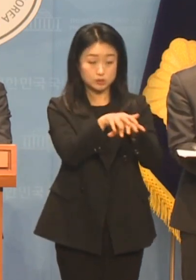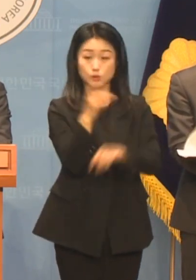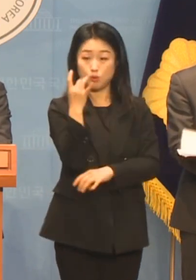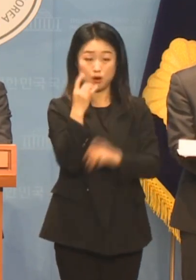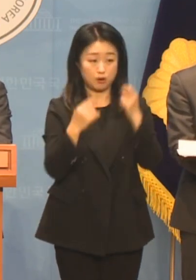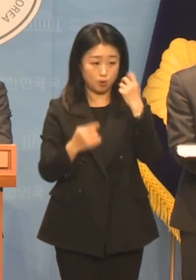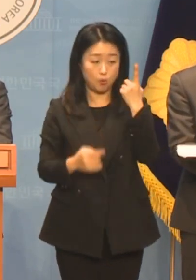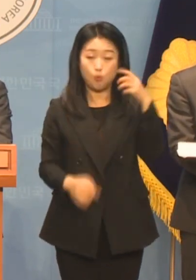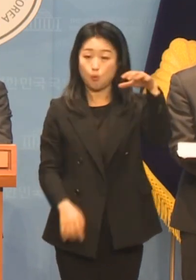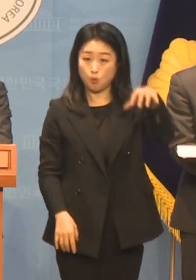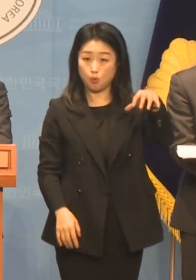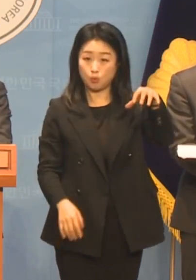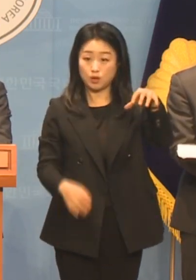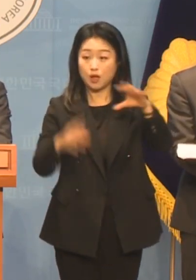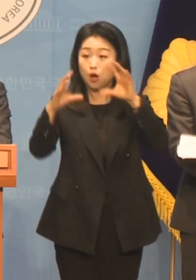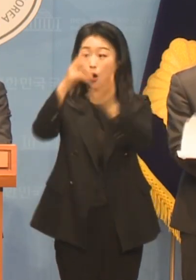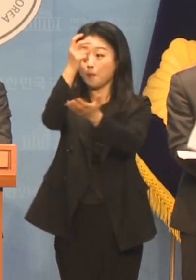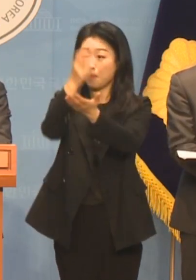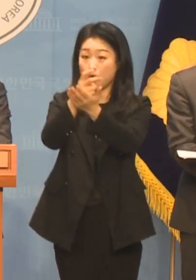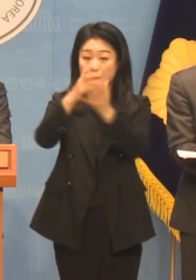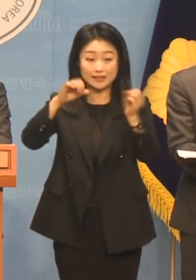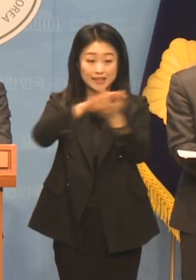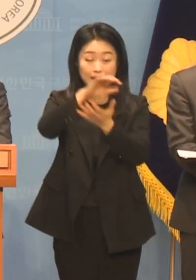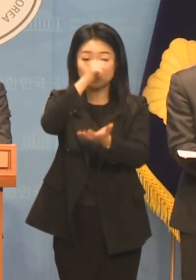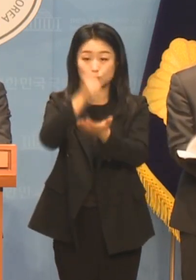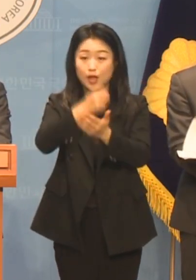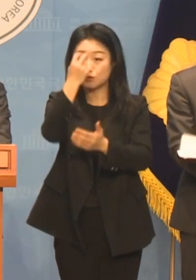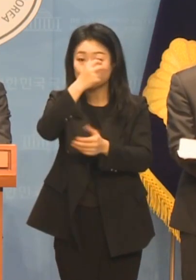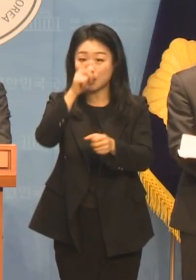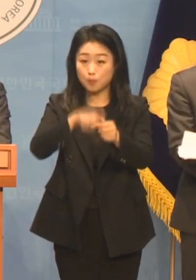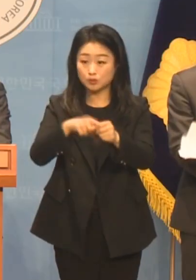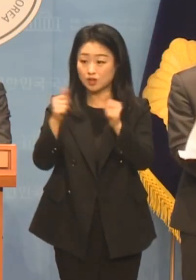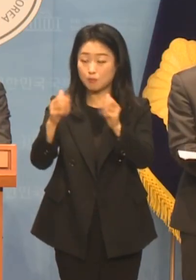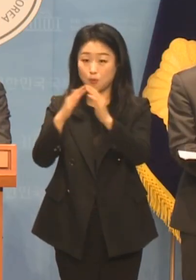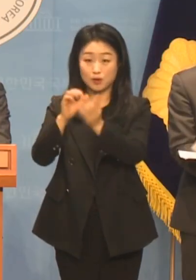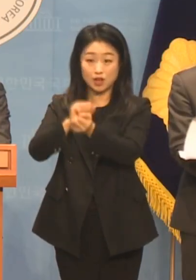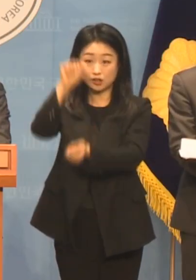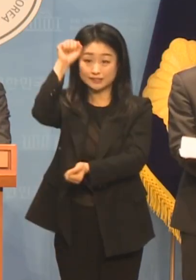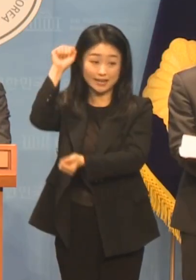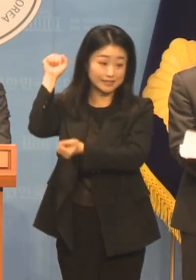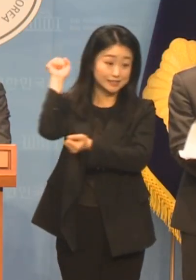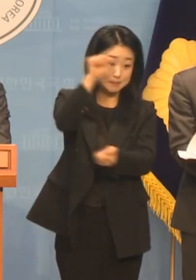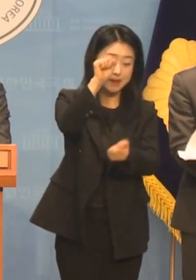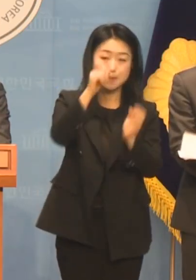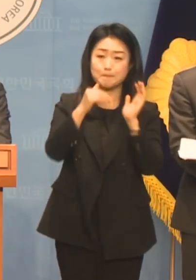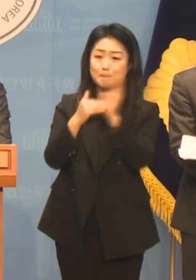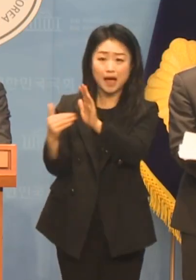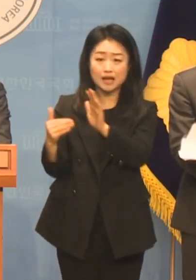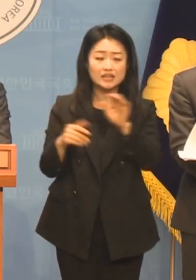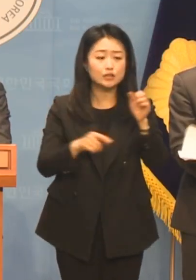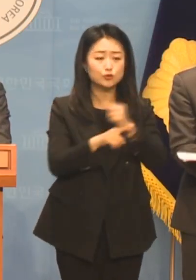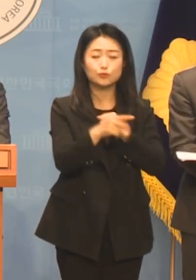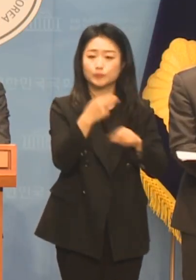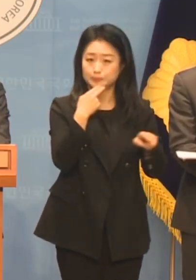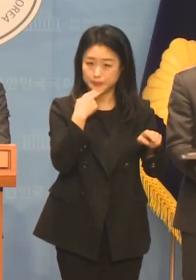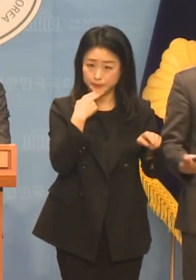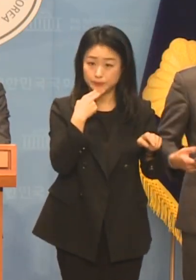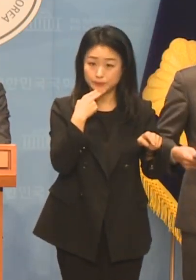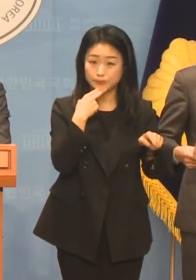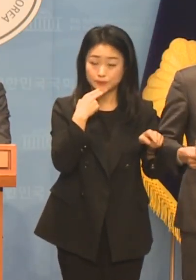경호처가 헌법에 따른 내란죄 수사를 위해 법원이 발부한 영장 집행을 막을 근거는 어디에도